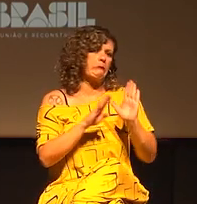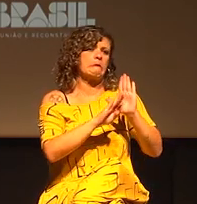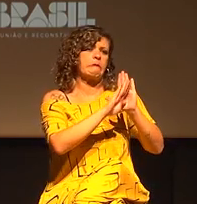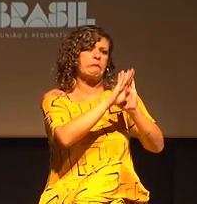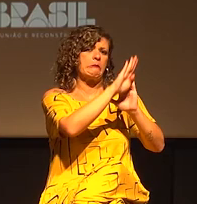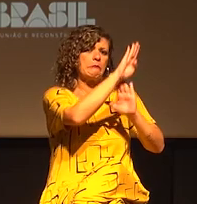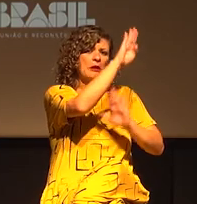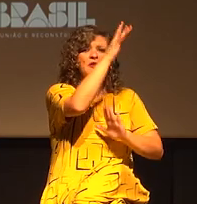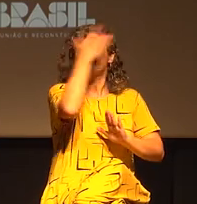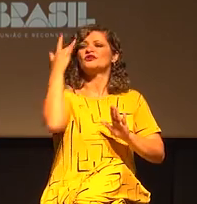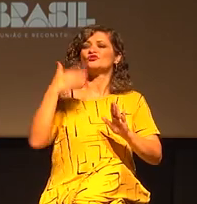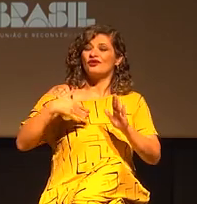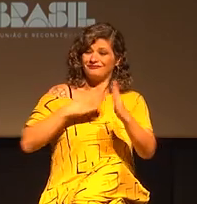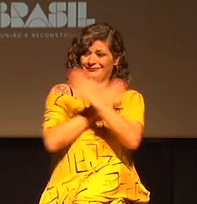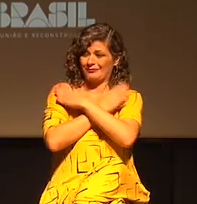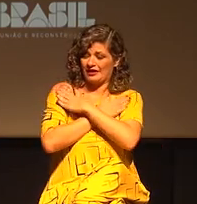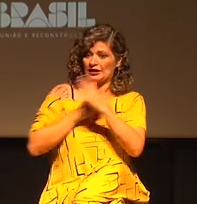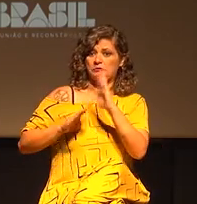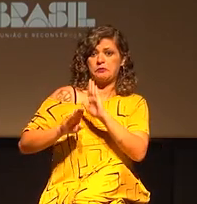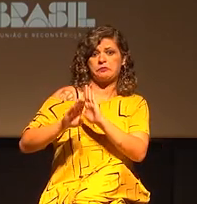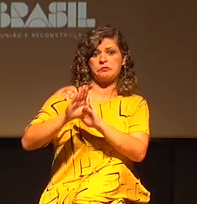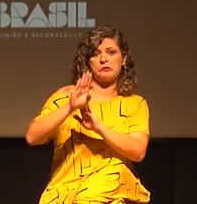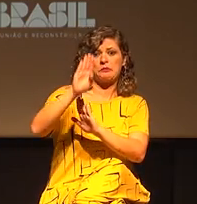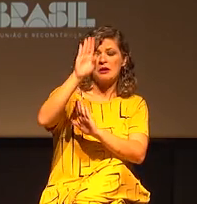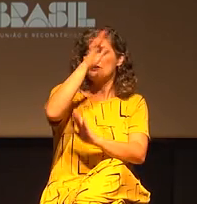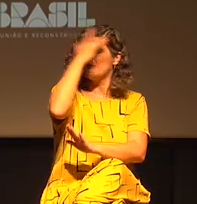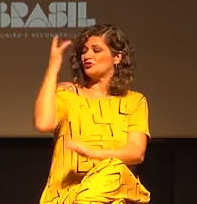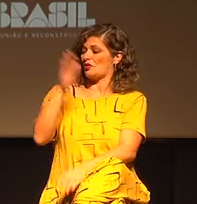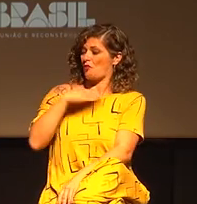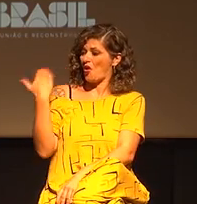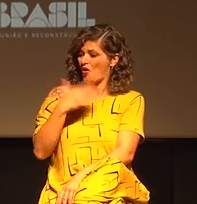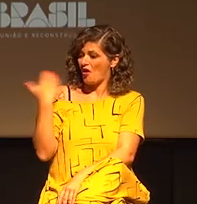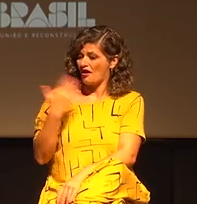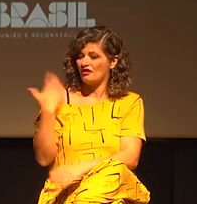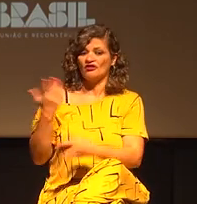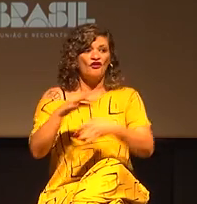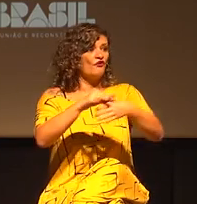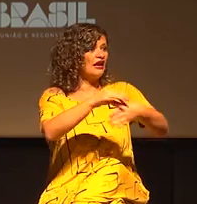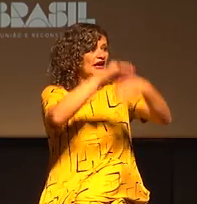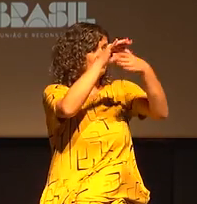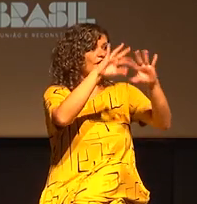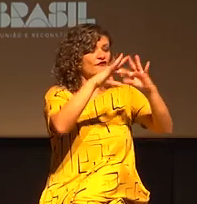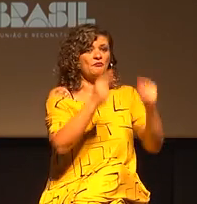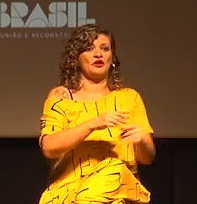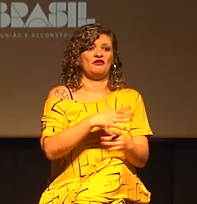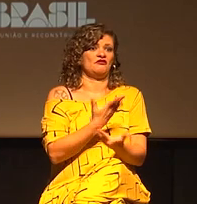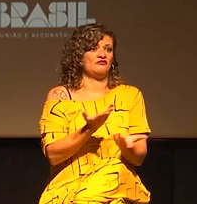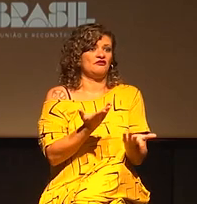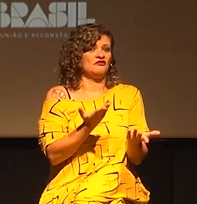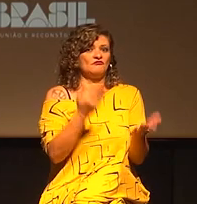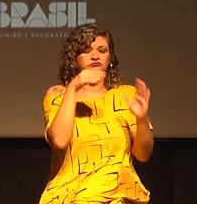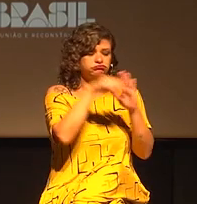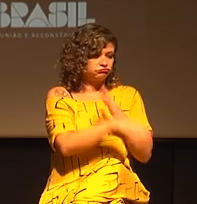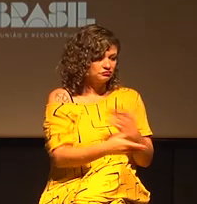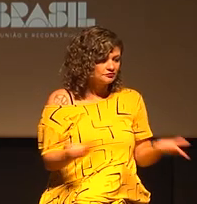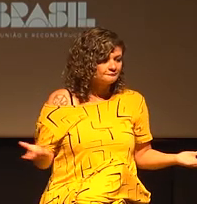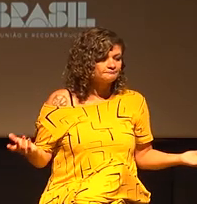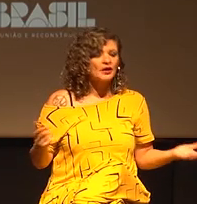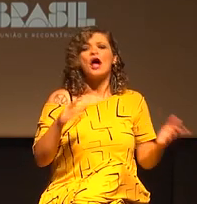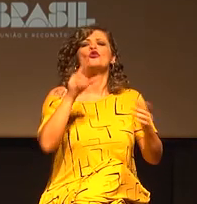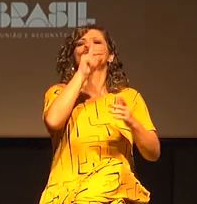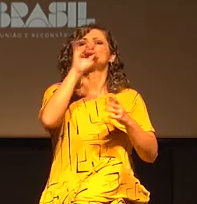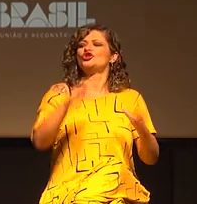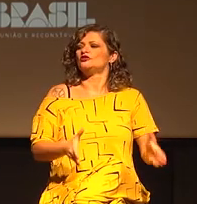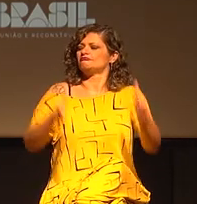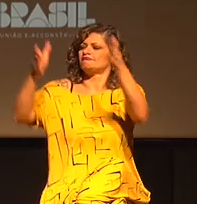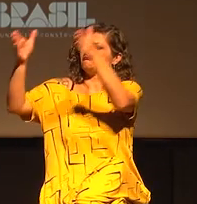ficando mais desempregada mais gente morrendo que que que era quem sustentava a família e um dia a gente chegou para entregar a cesta e uma mulher falou assim eu